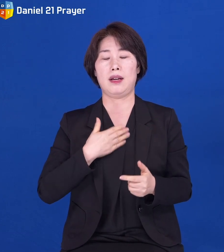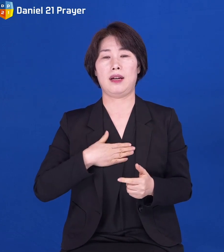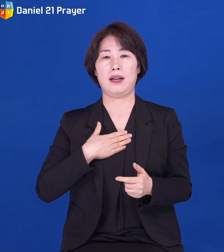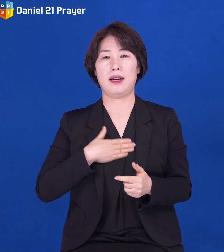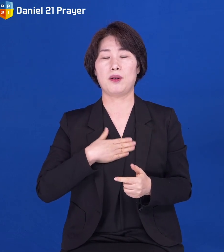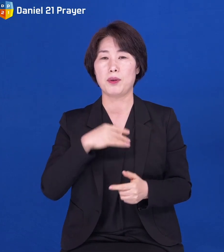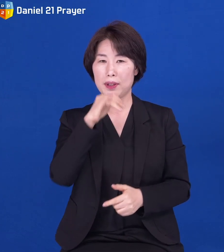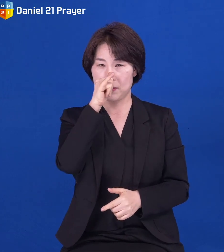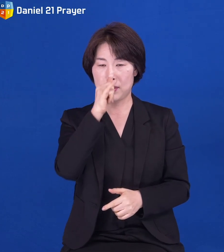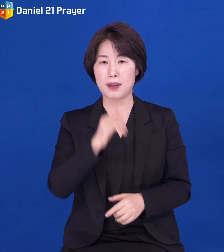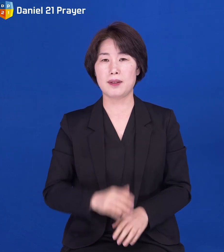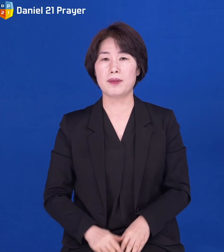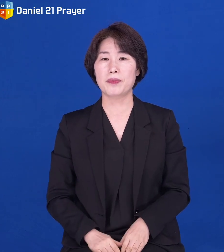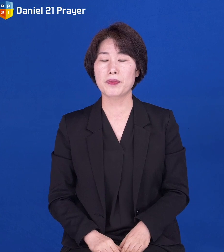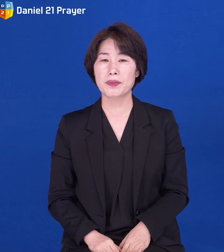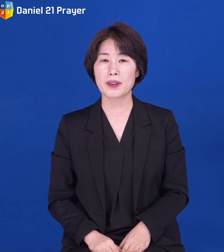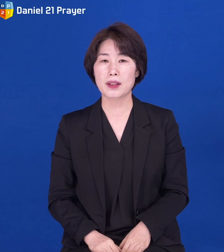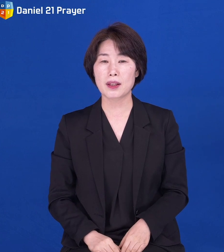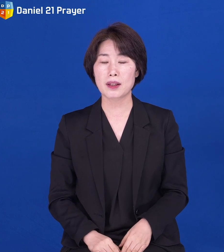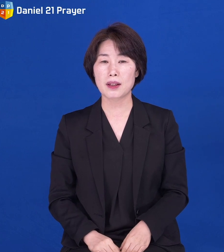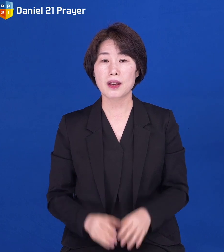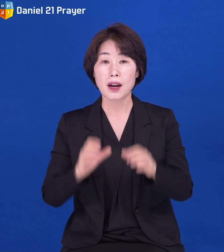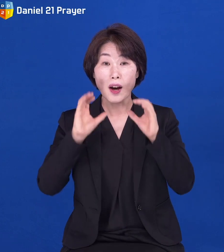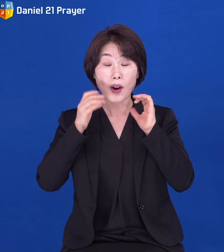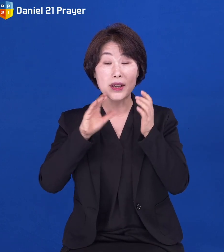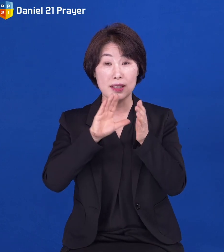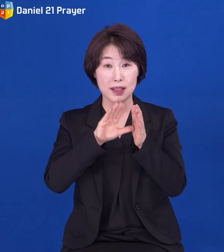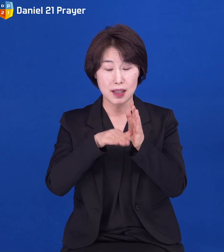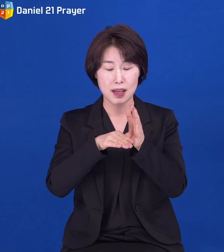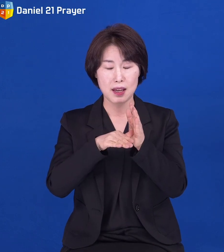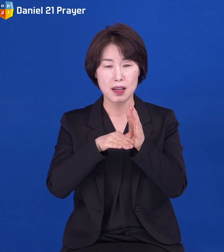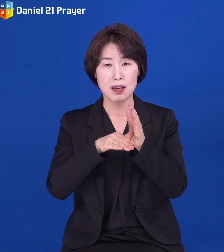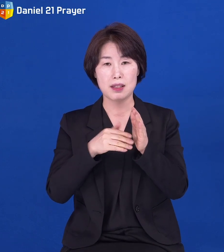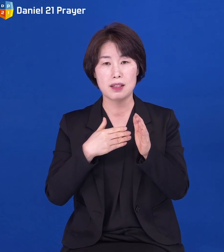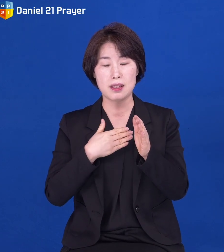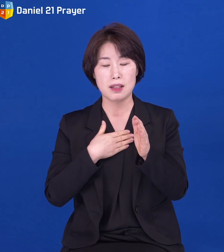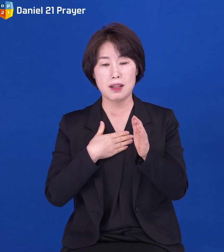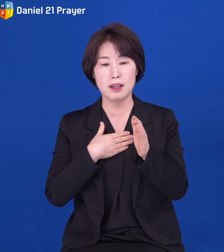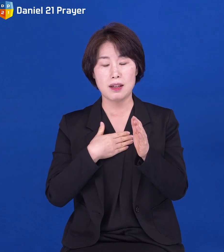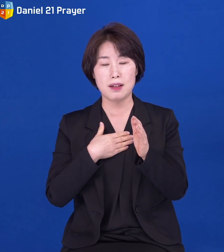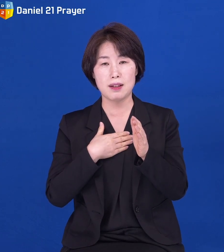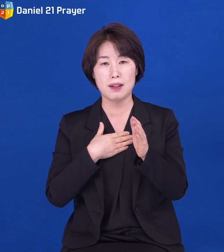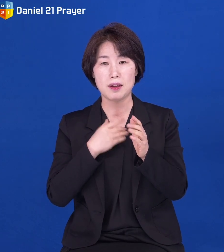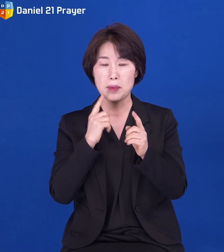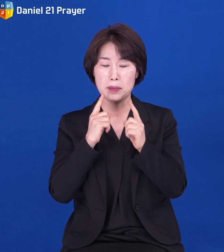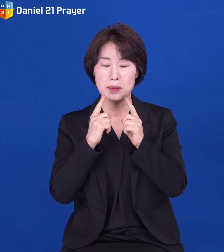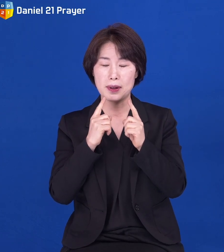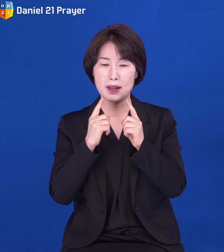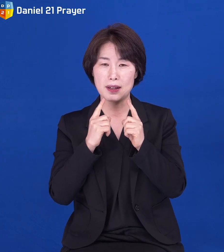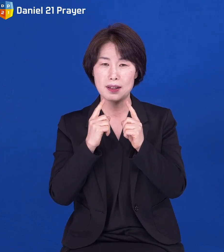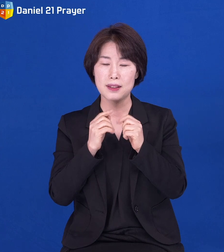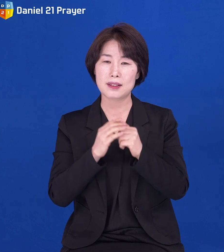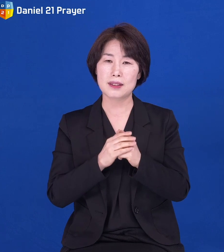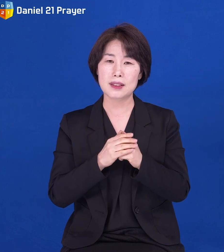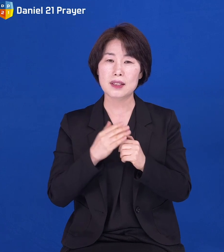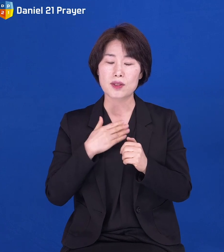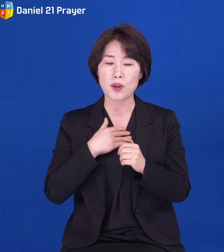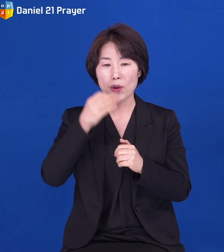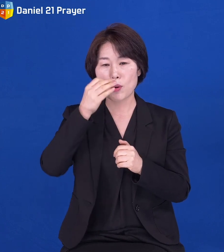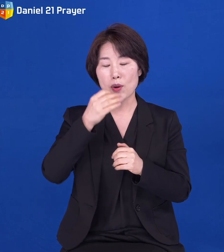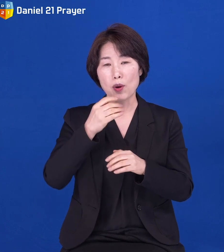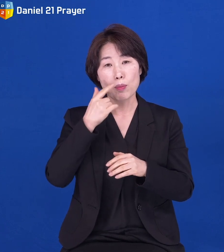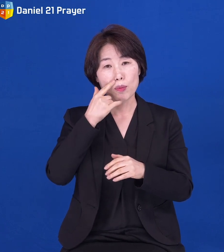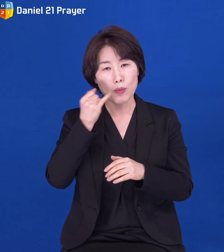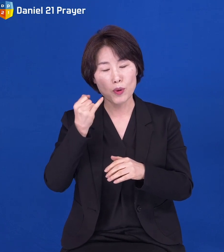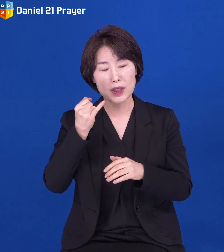되셨으면 좋겠다는 그 마음으로 제가 어린 시절 얘기를 조금 해드릴게요. 근데 약간 좀 죄송한 게 저희 부모님께 좀 죄송해요. 부모님이